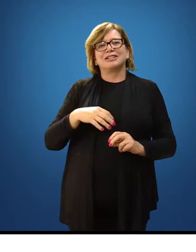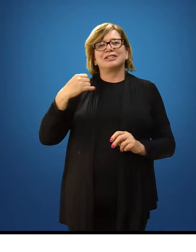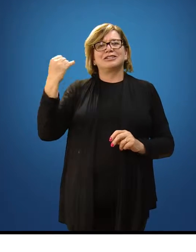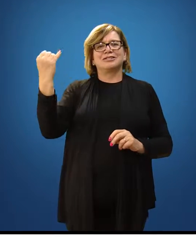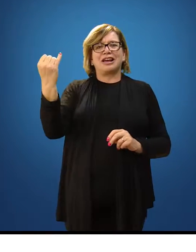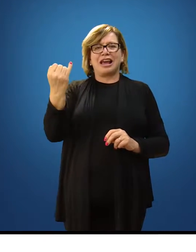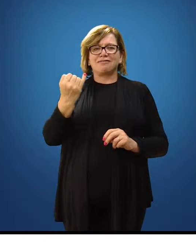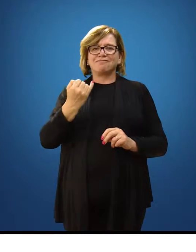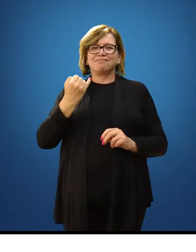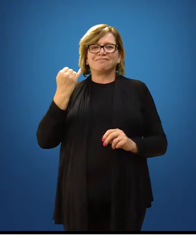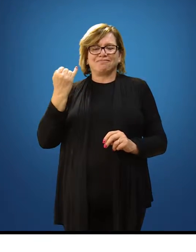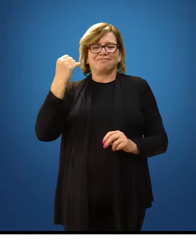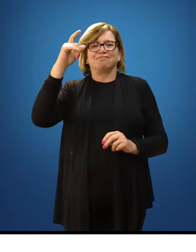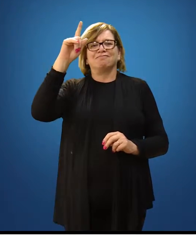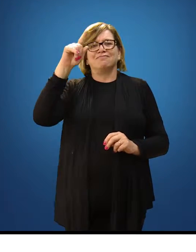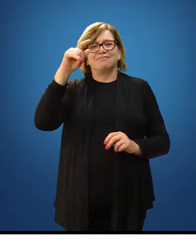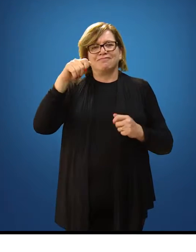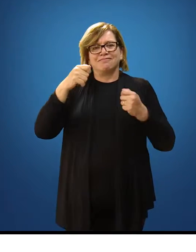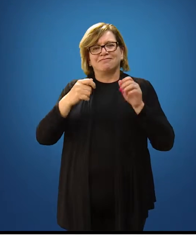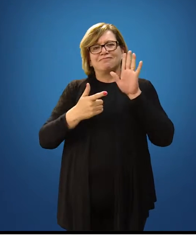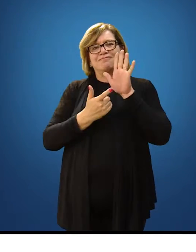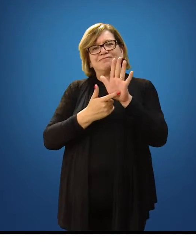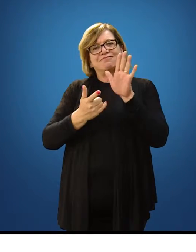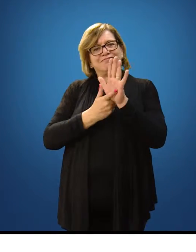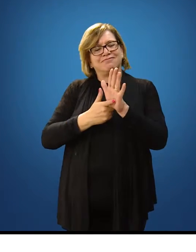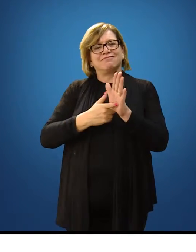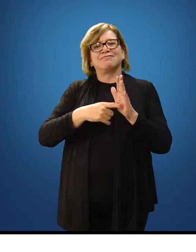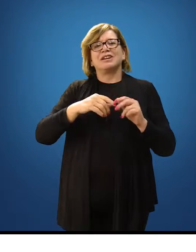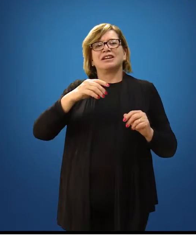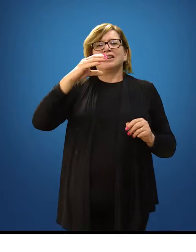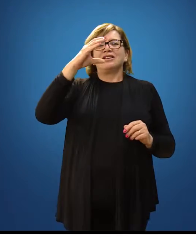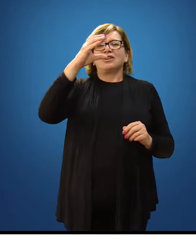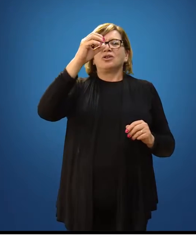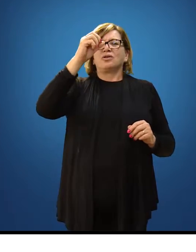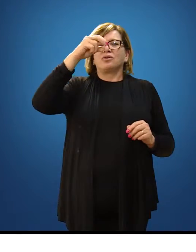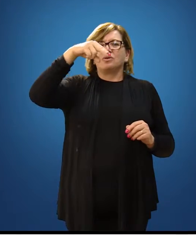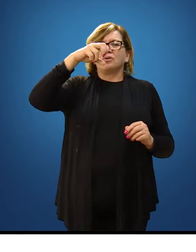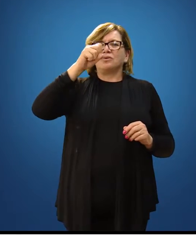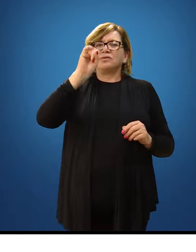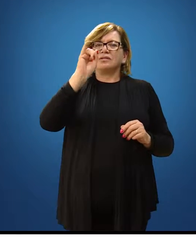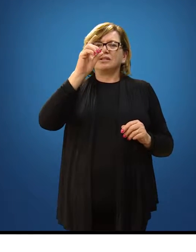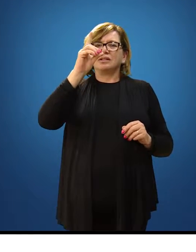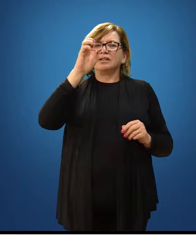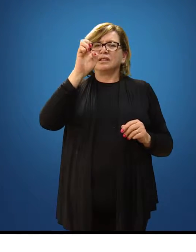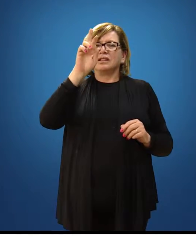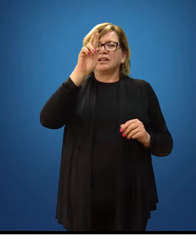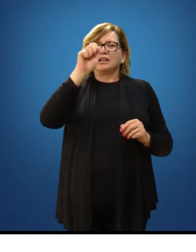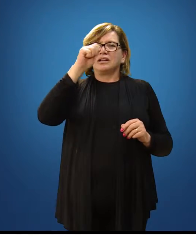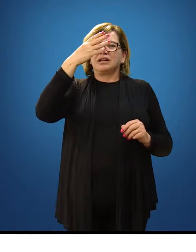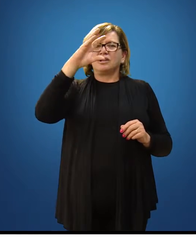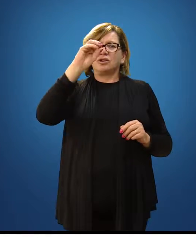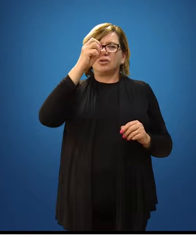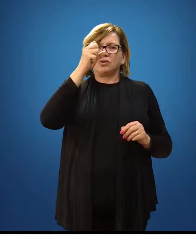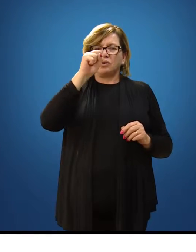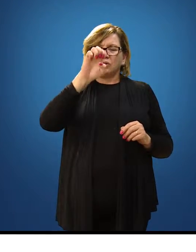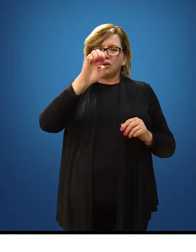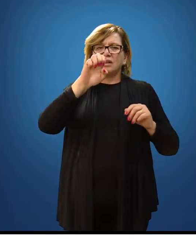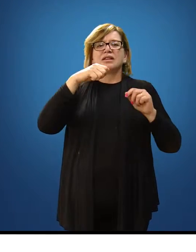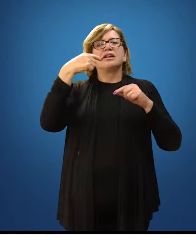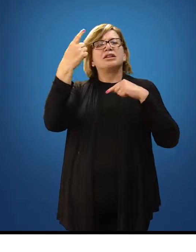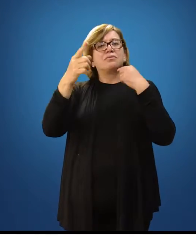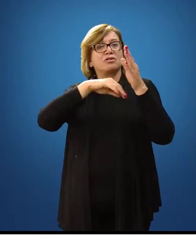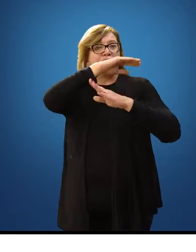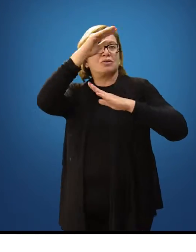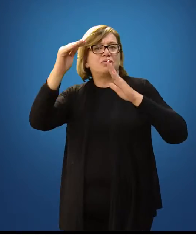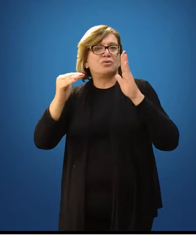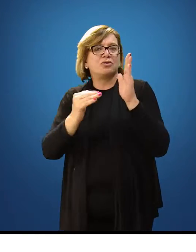também deve ser apresentado nas considerações finais. E por fim, as referências bibliográficas, que é o conjunto